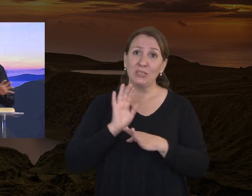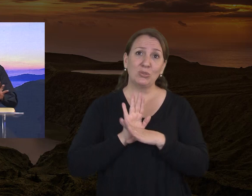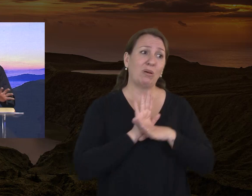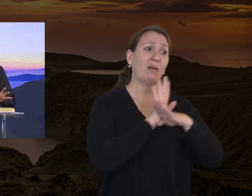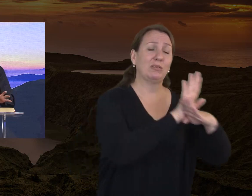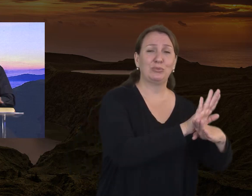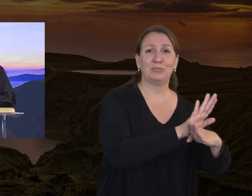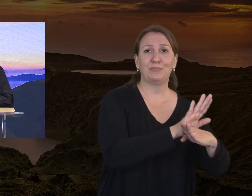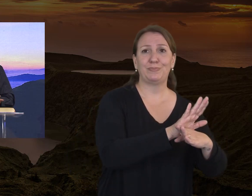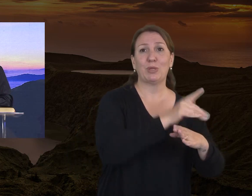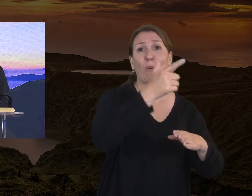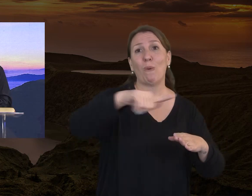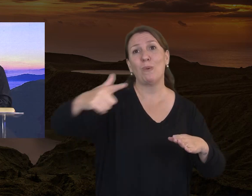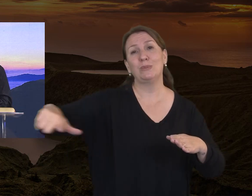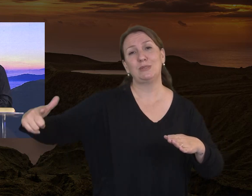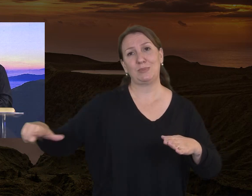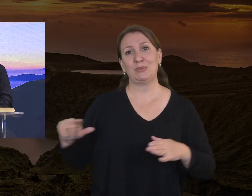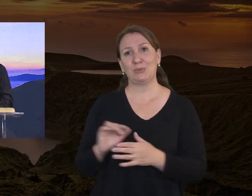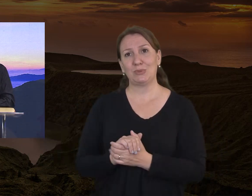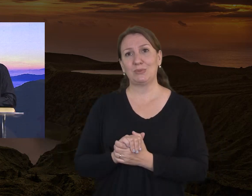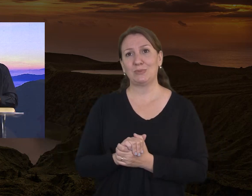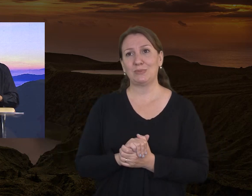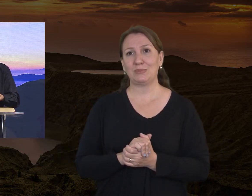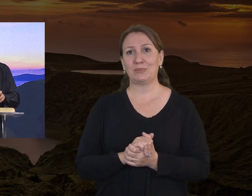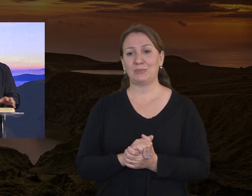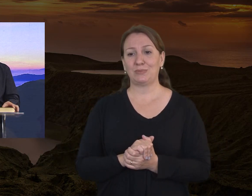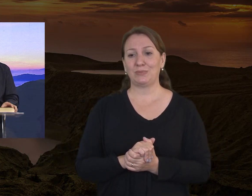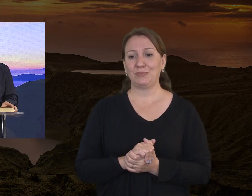como atividades exteriores. Não se contente com isso.